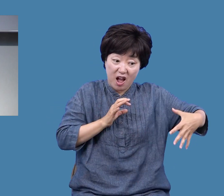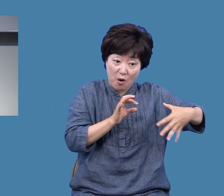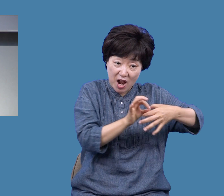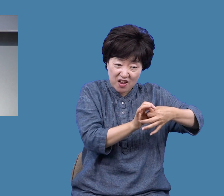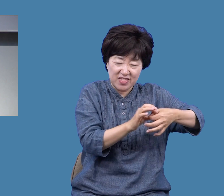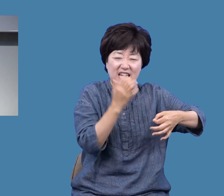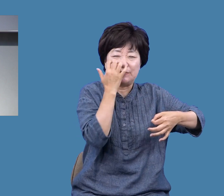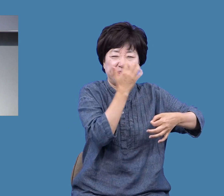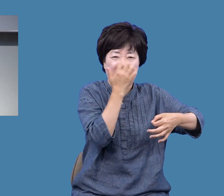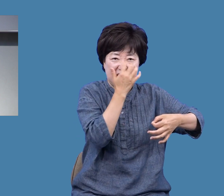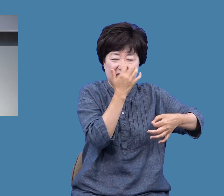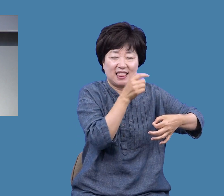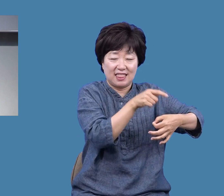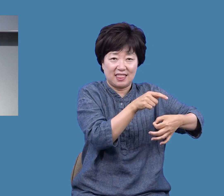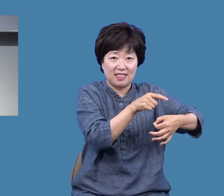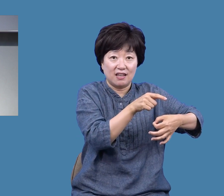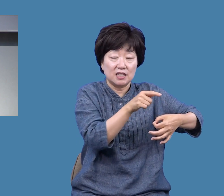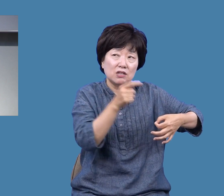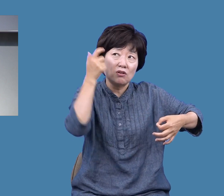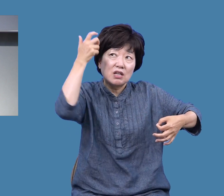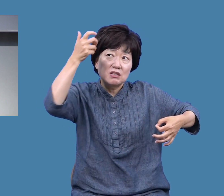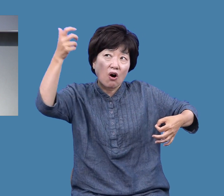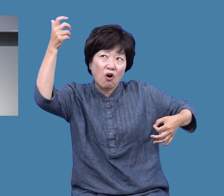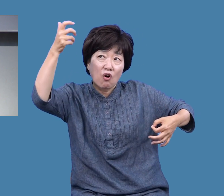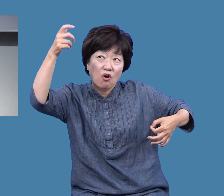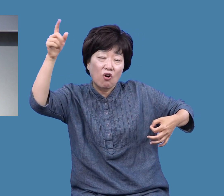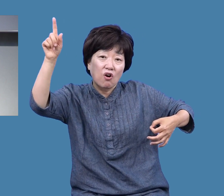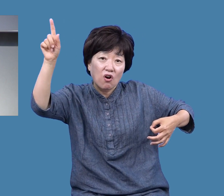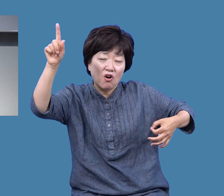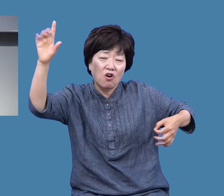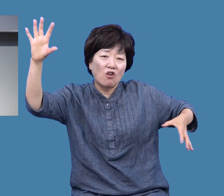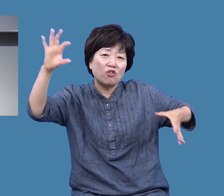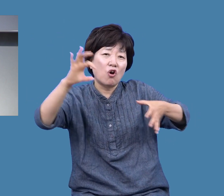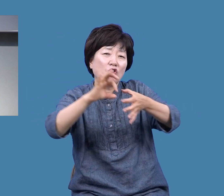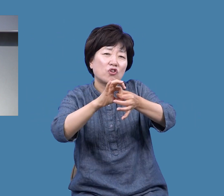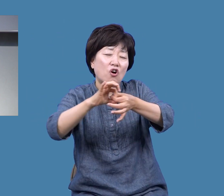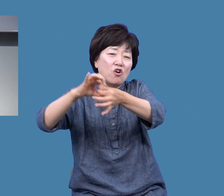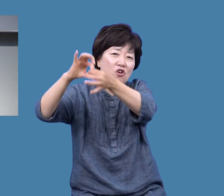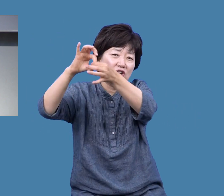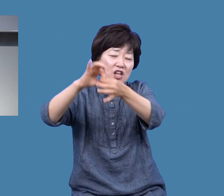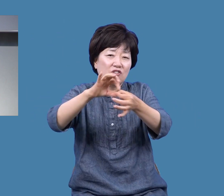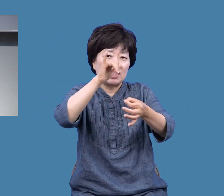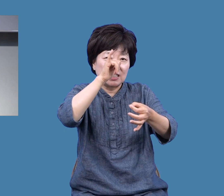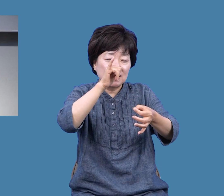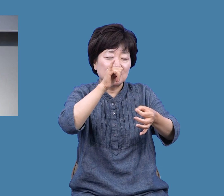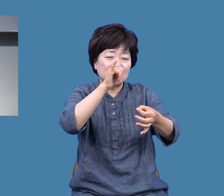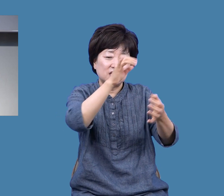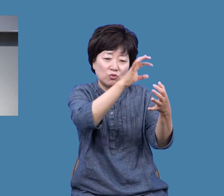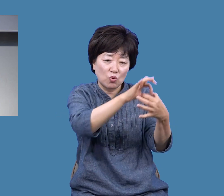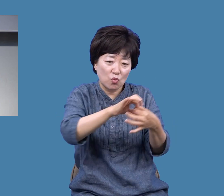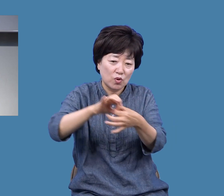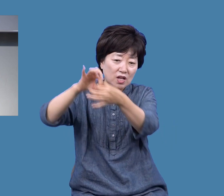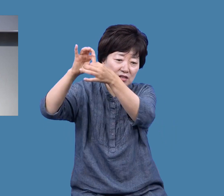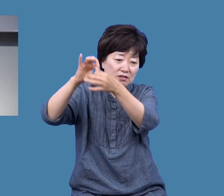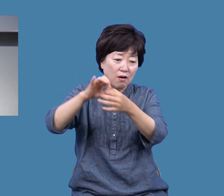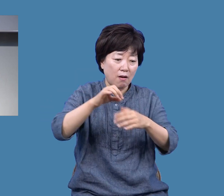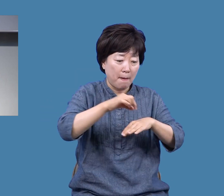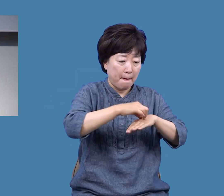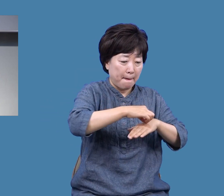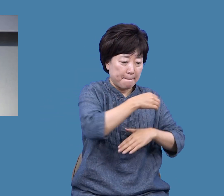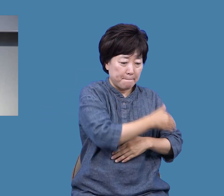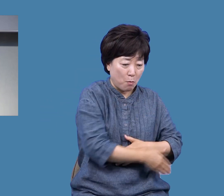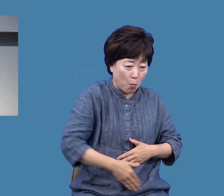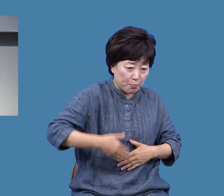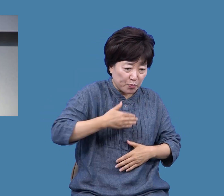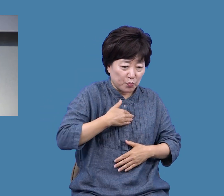얘기인데 이것과 영적인 것이, 영이라고 하는 것이 어떻게 연결되어 있는지를 통해서 몸과 영의 관계, 영과